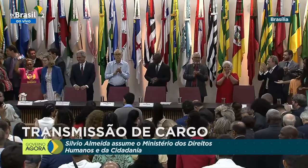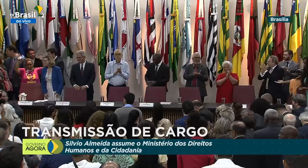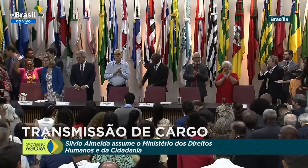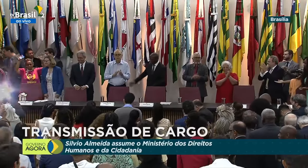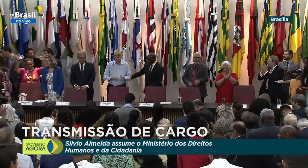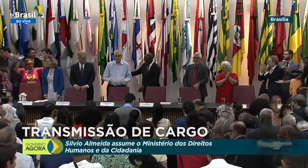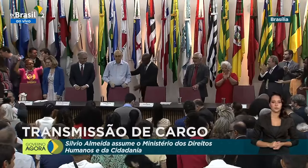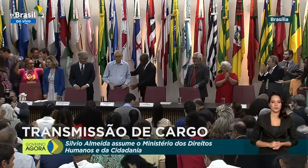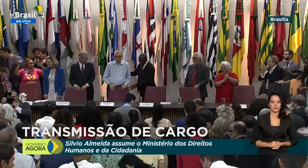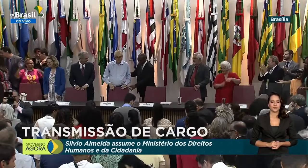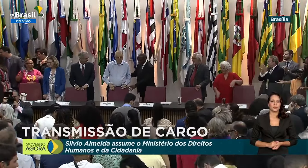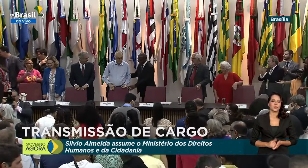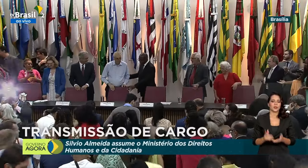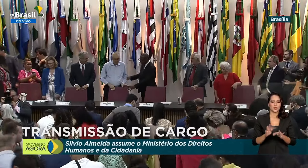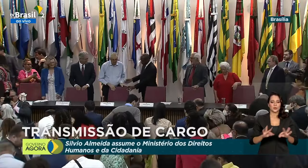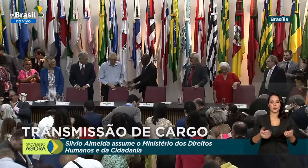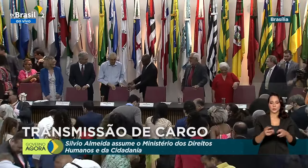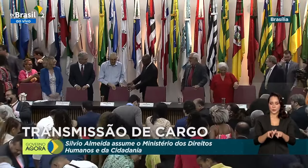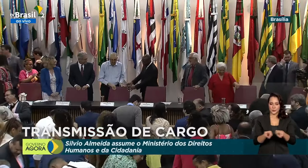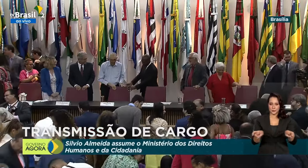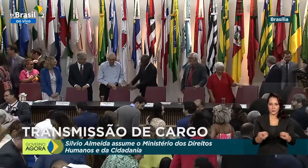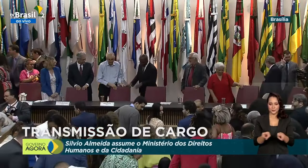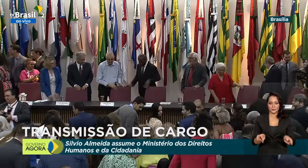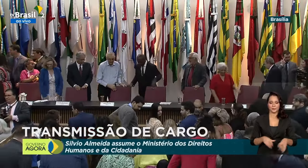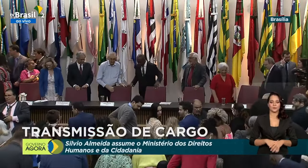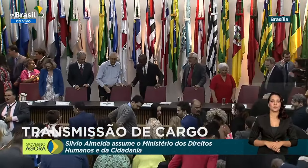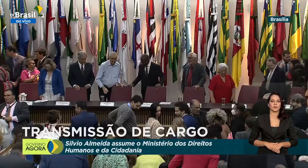dispositivo de honra pode se acomodar